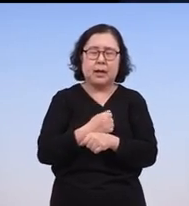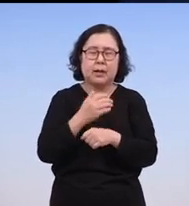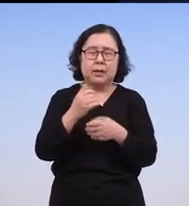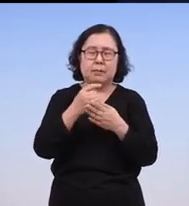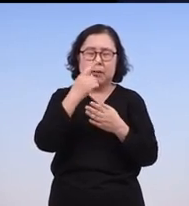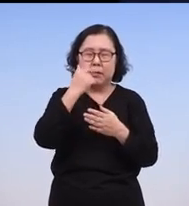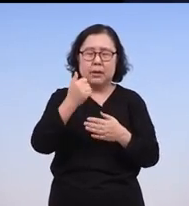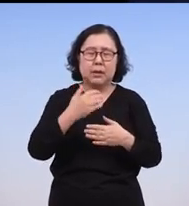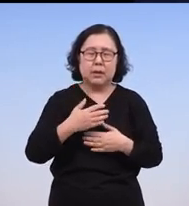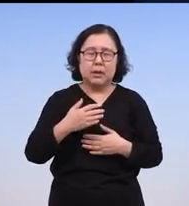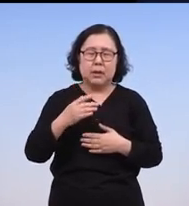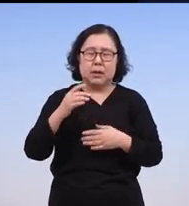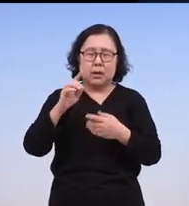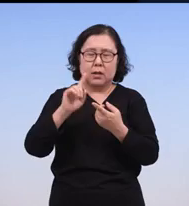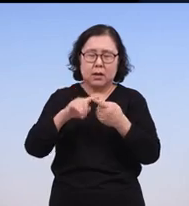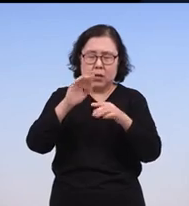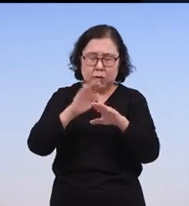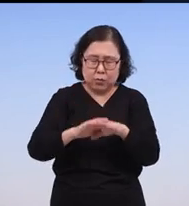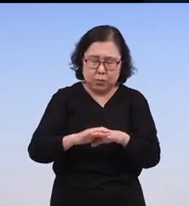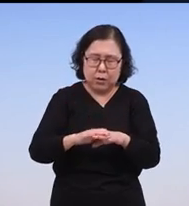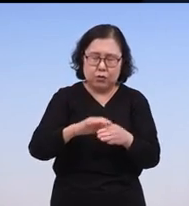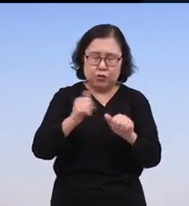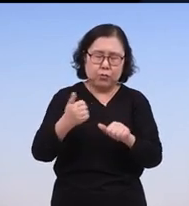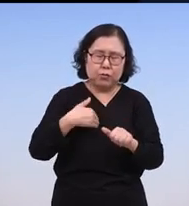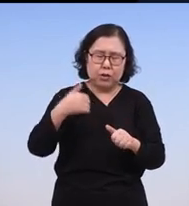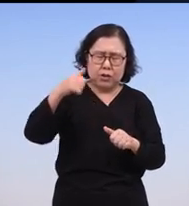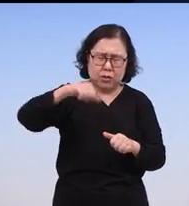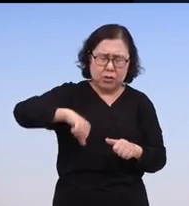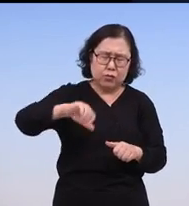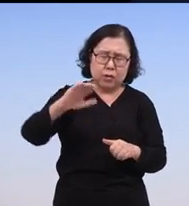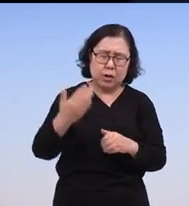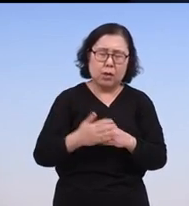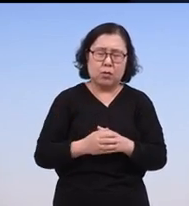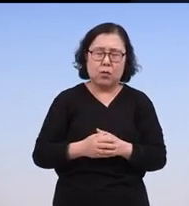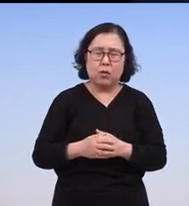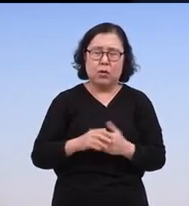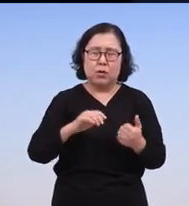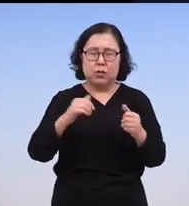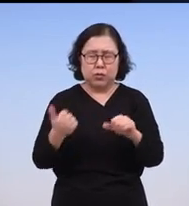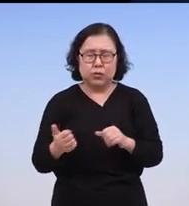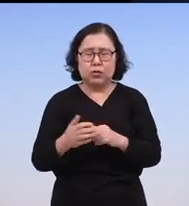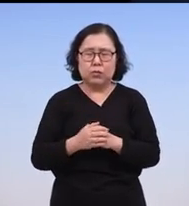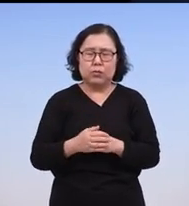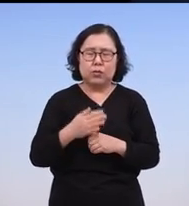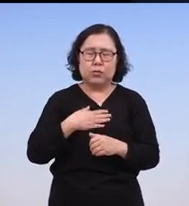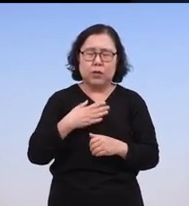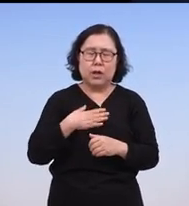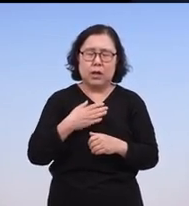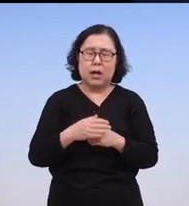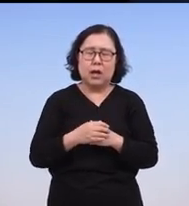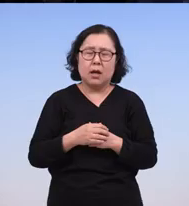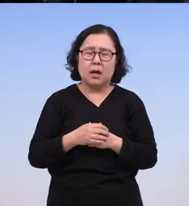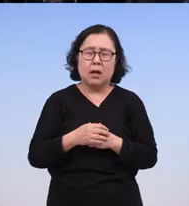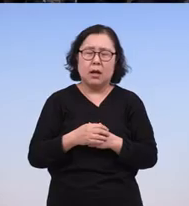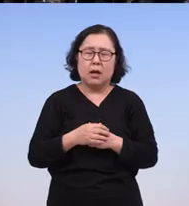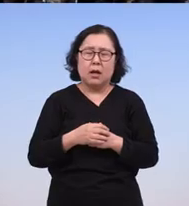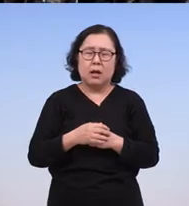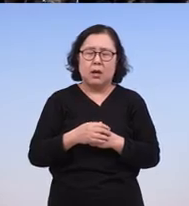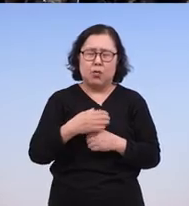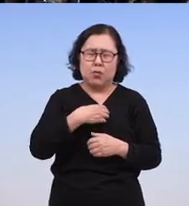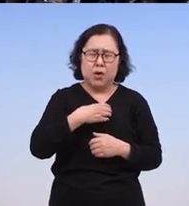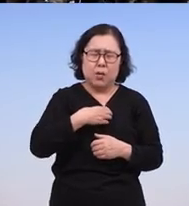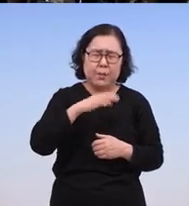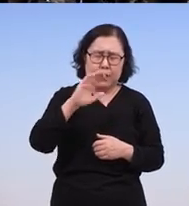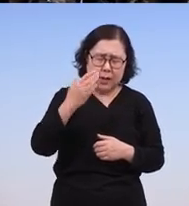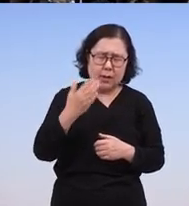감격하는지요. 하나님 아버지, 내버려두면 죽음은 우리에게 저주가 되고 내버려두면 죽음은 우리에게 치명적인 무기가